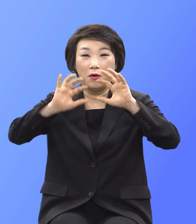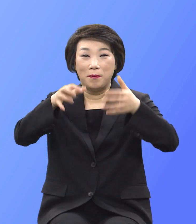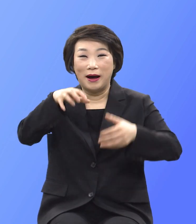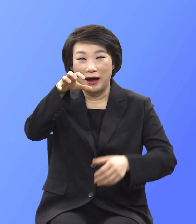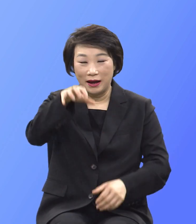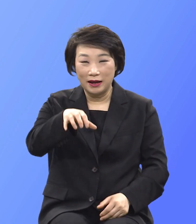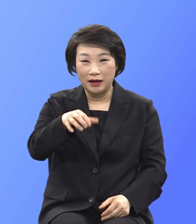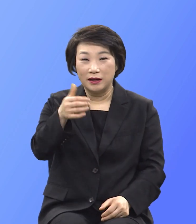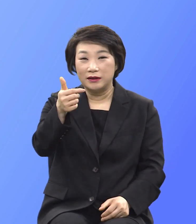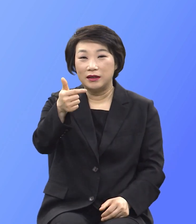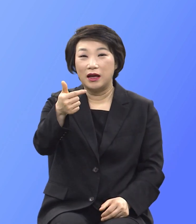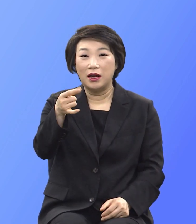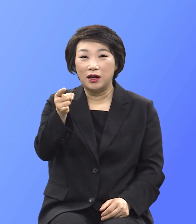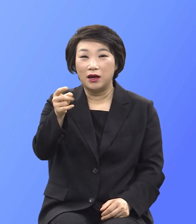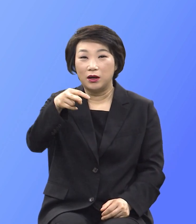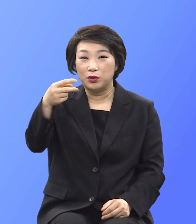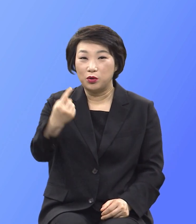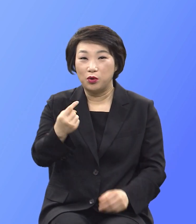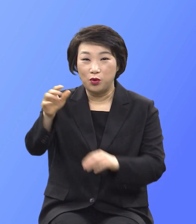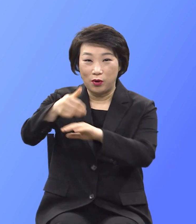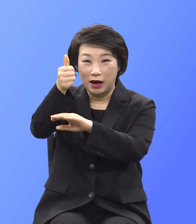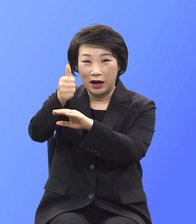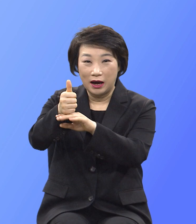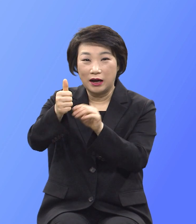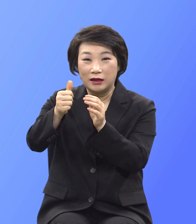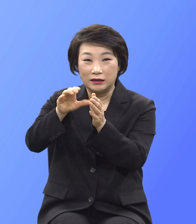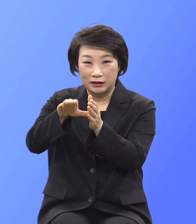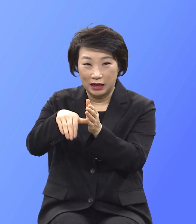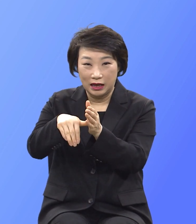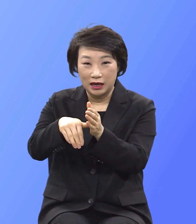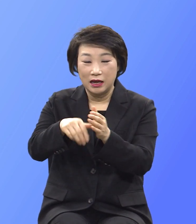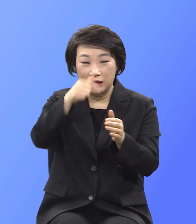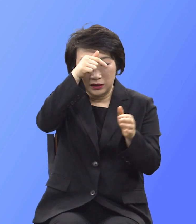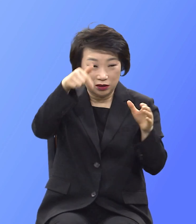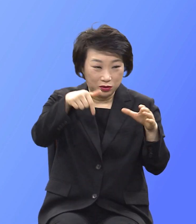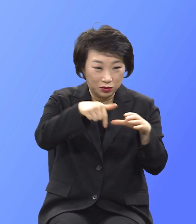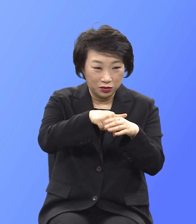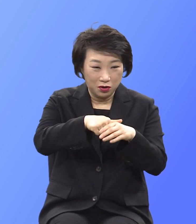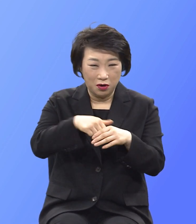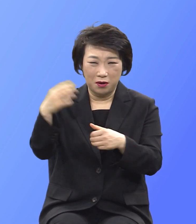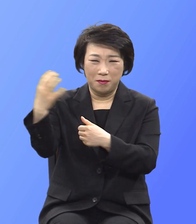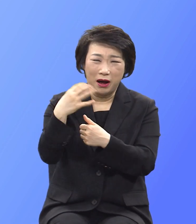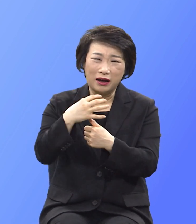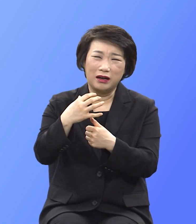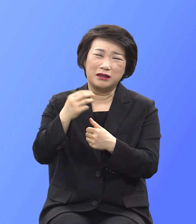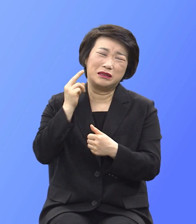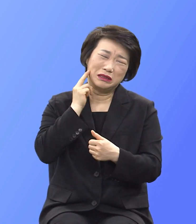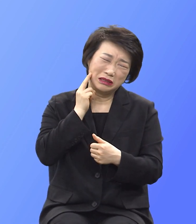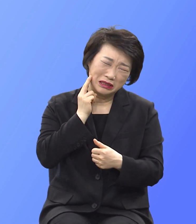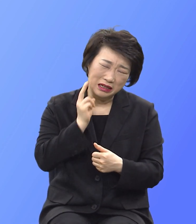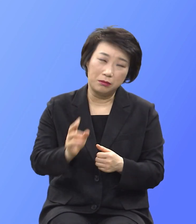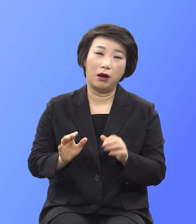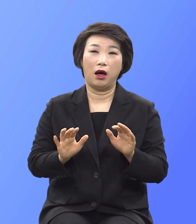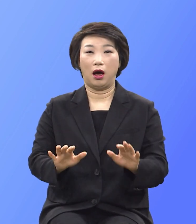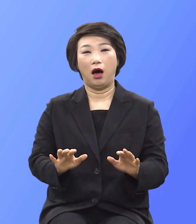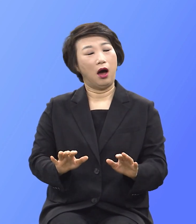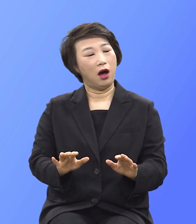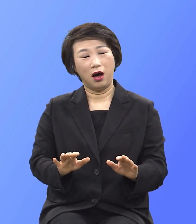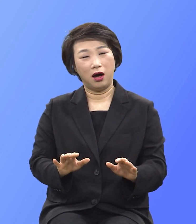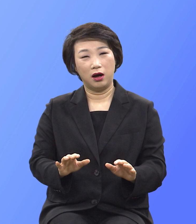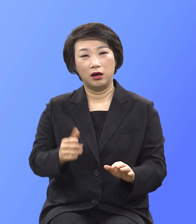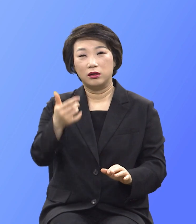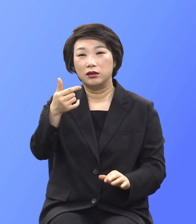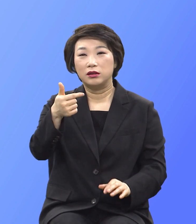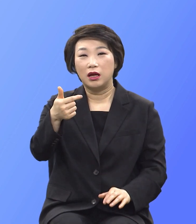황제 시대에 지금 기독교의 박해가 어마어마합니다.